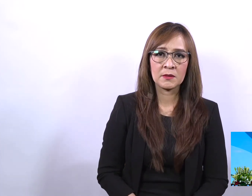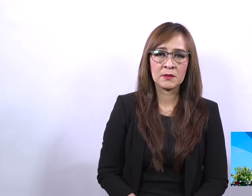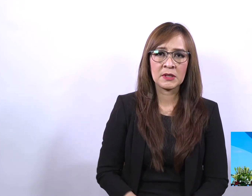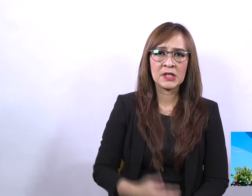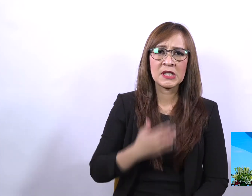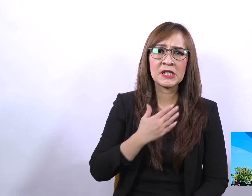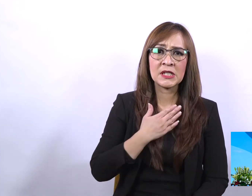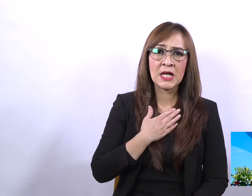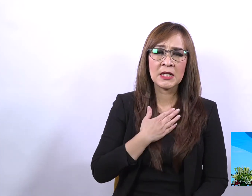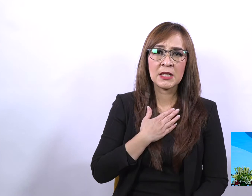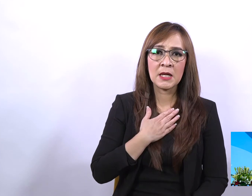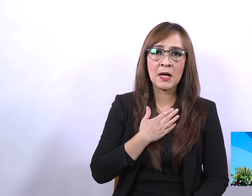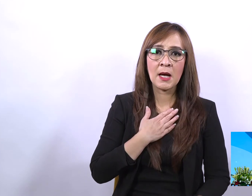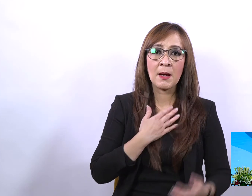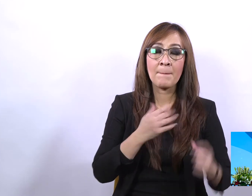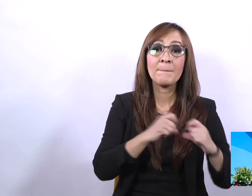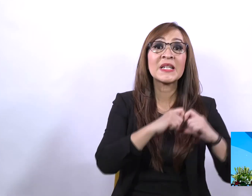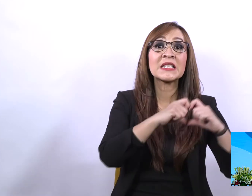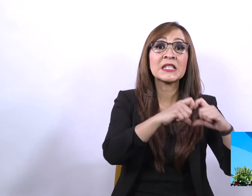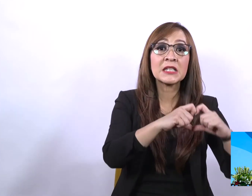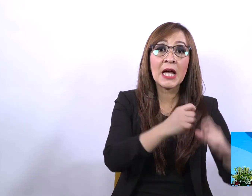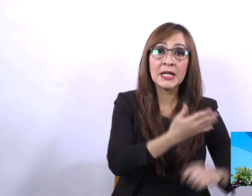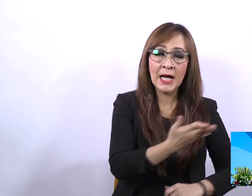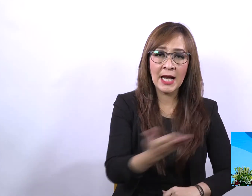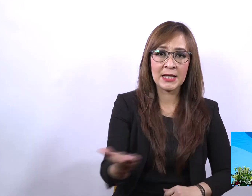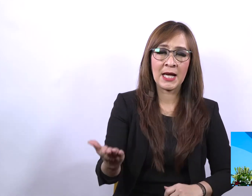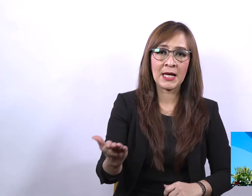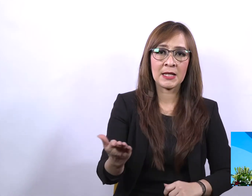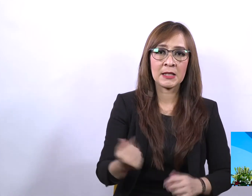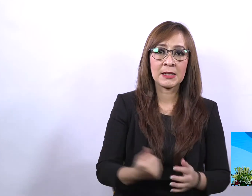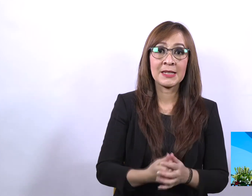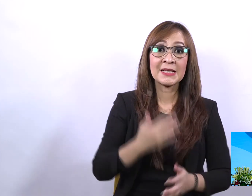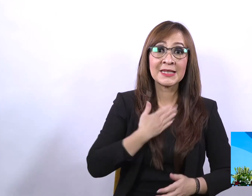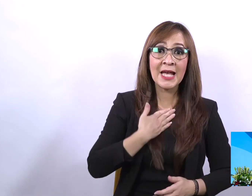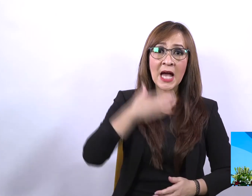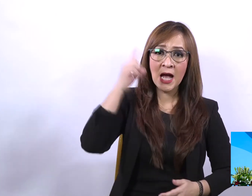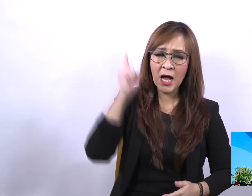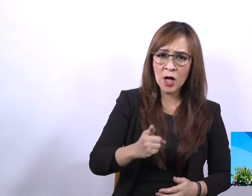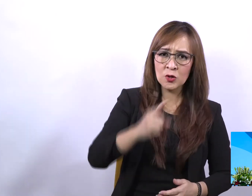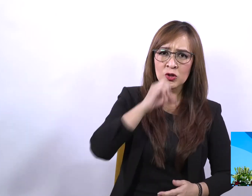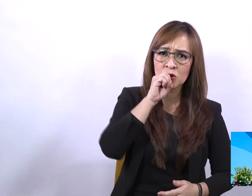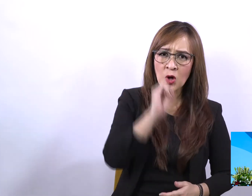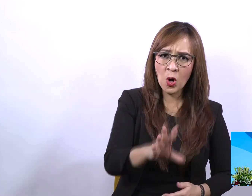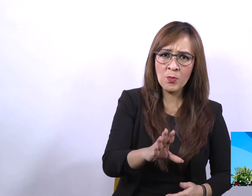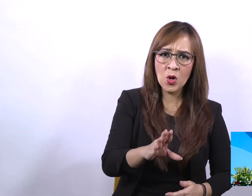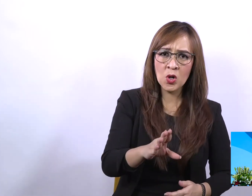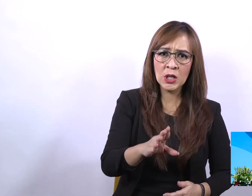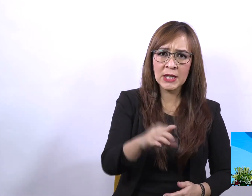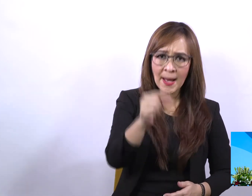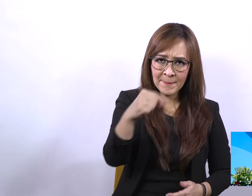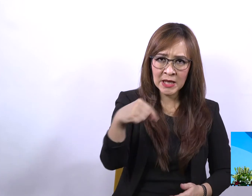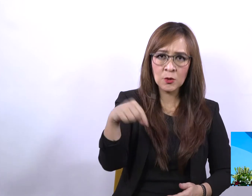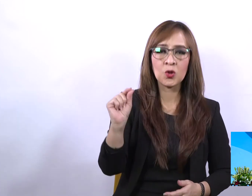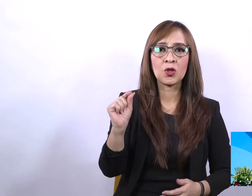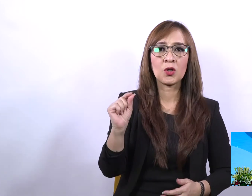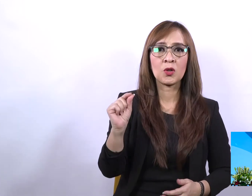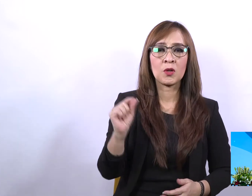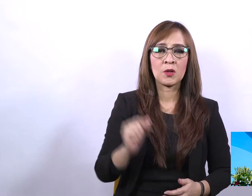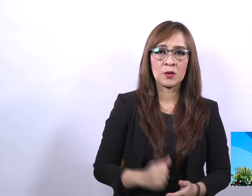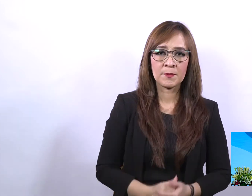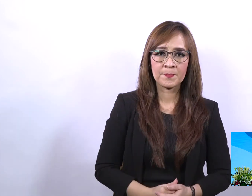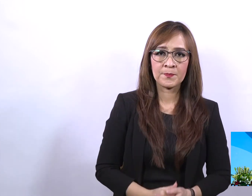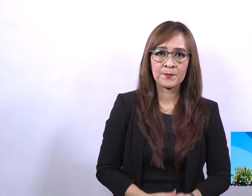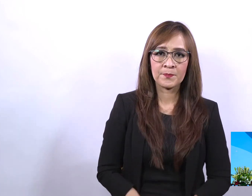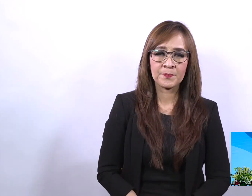dan Justru karena saya mencintai saudara I have to tell you the truth serius ngomong kebenarannya Ya